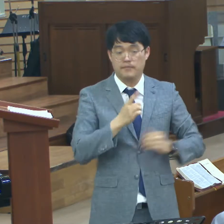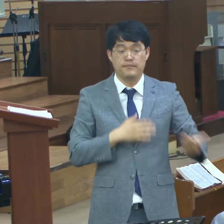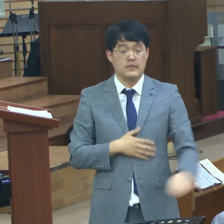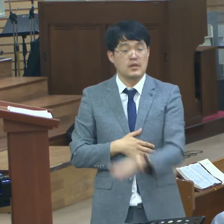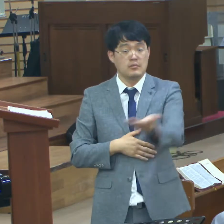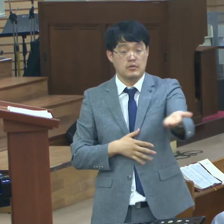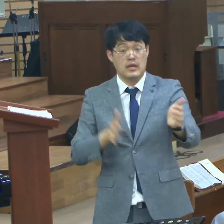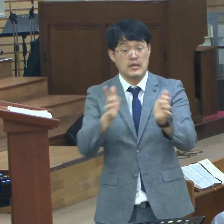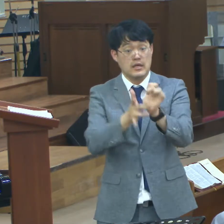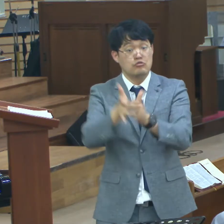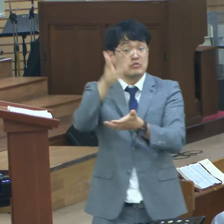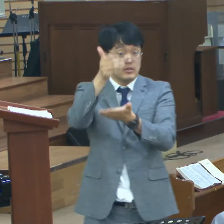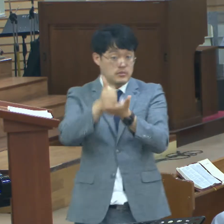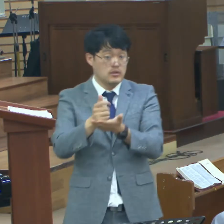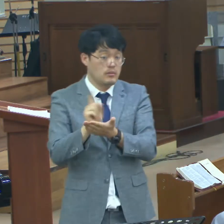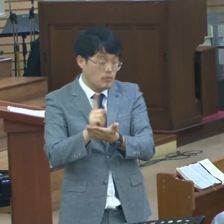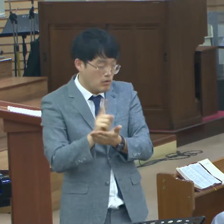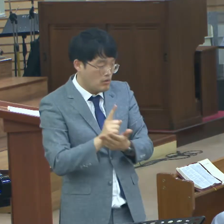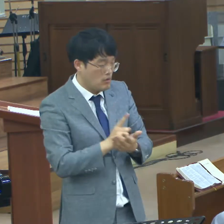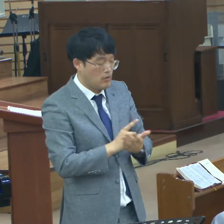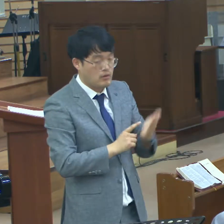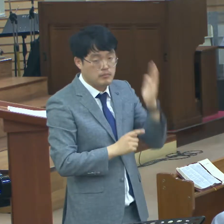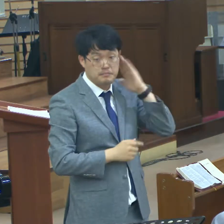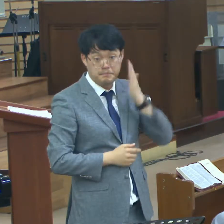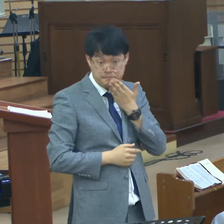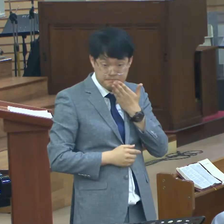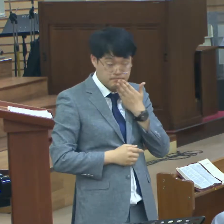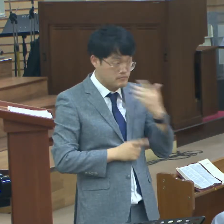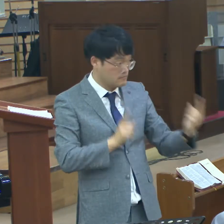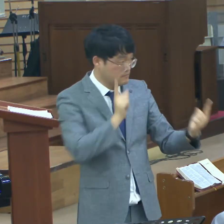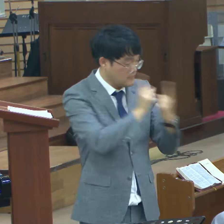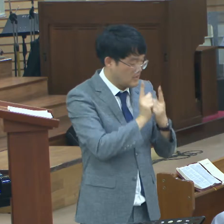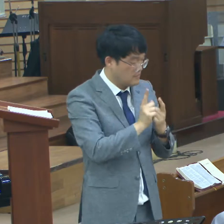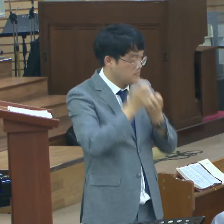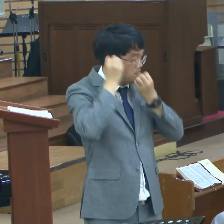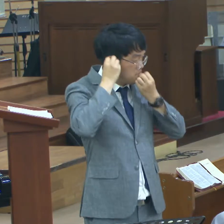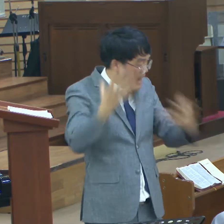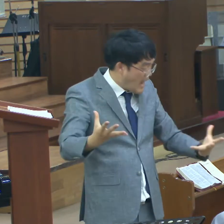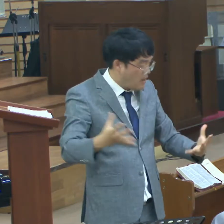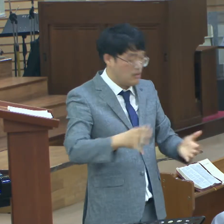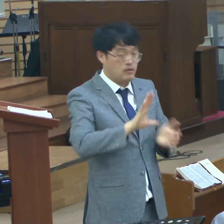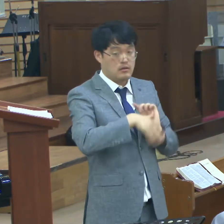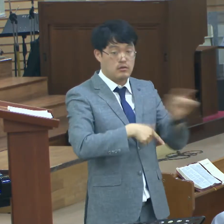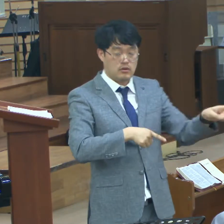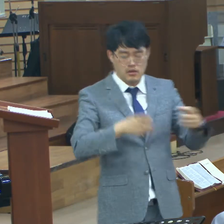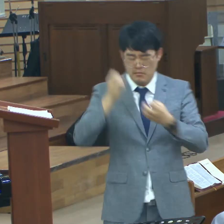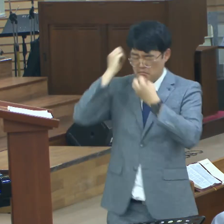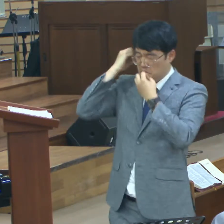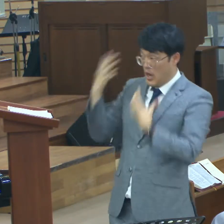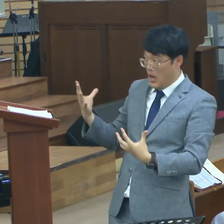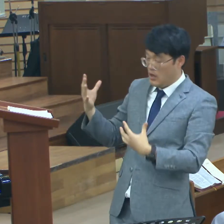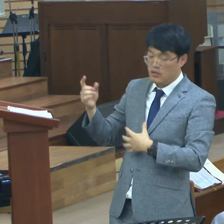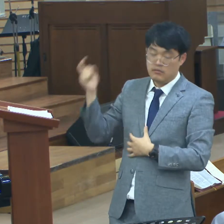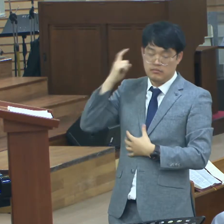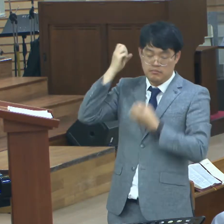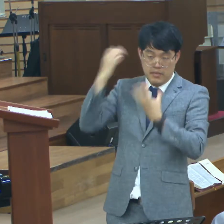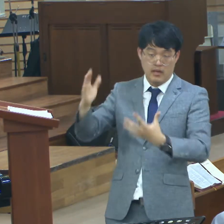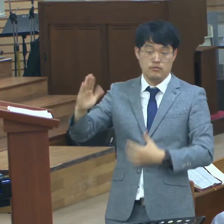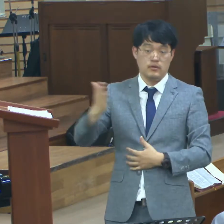듣는 청각장애인들을 듣게 하셨죠. 에바다 할 때 귀가 열리는 사람들이